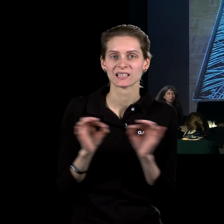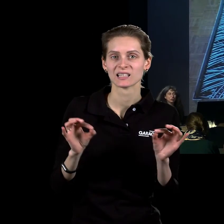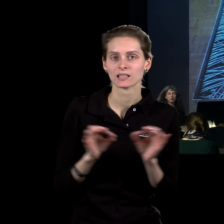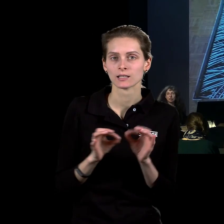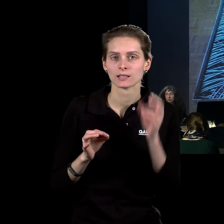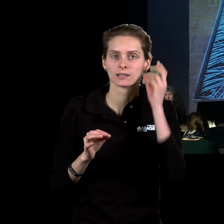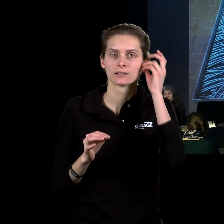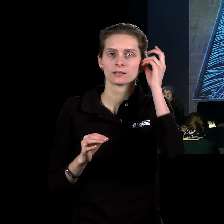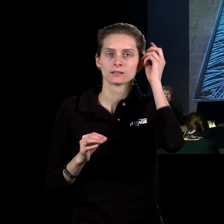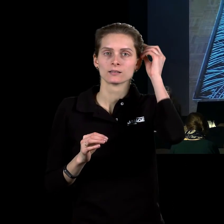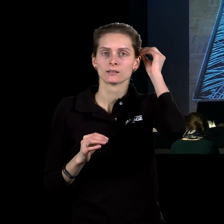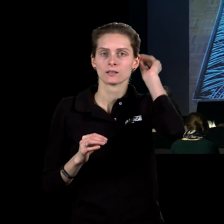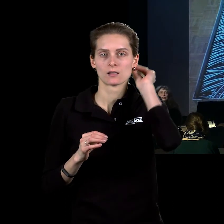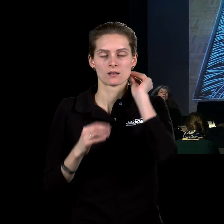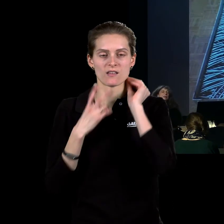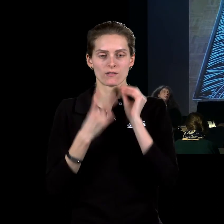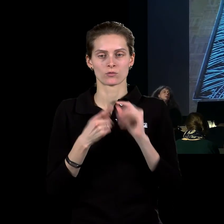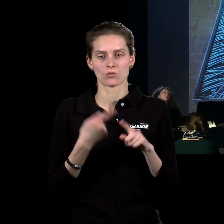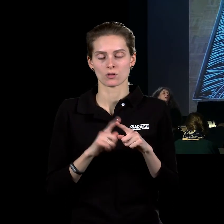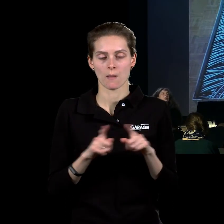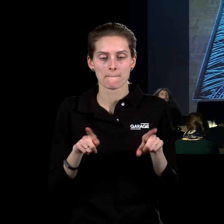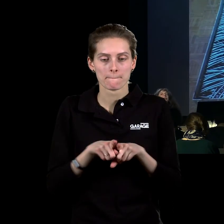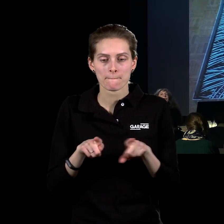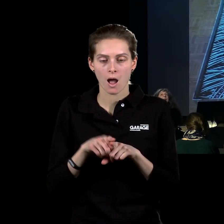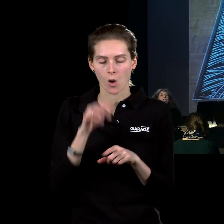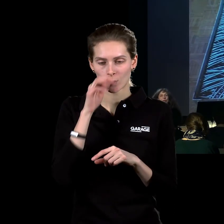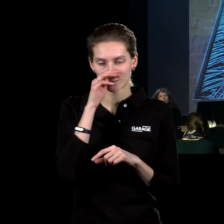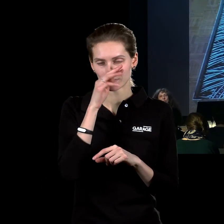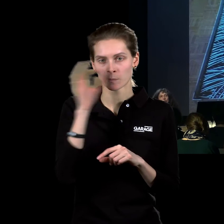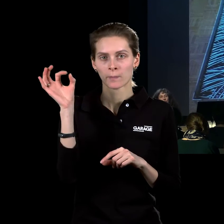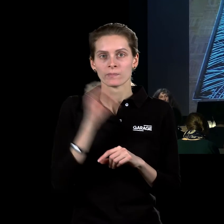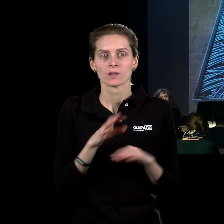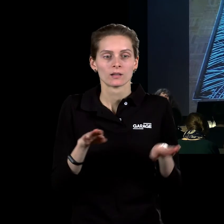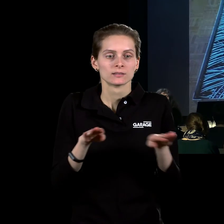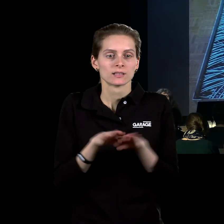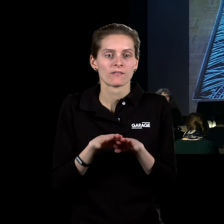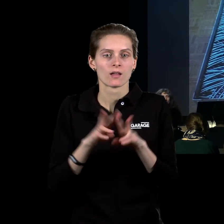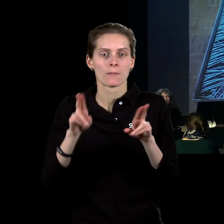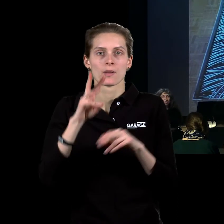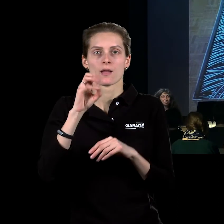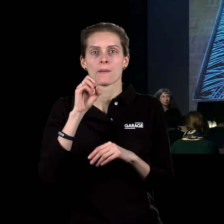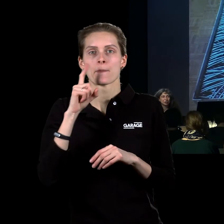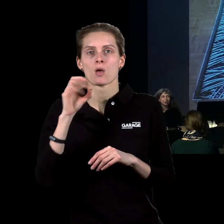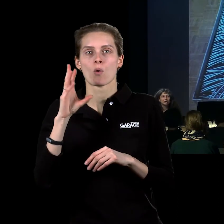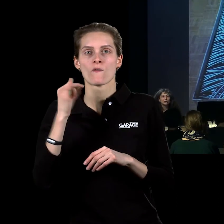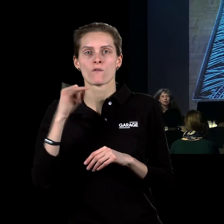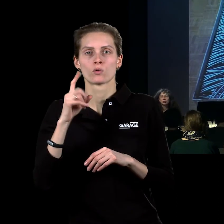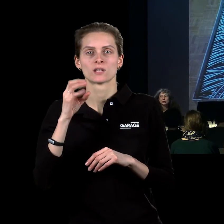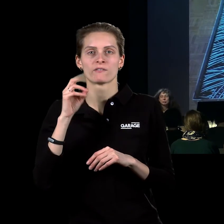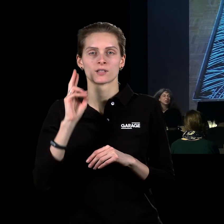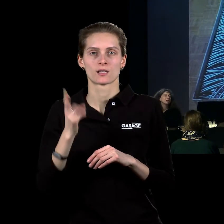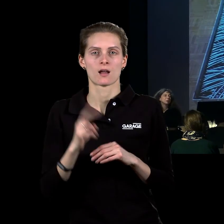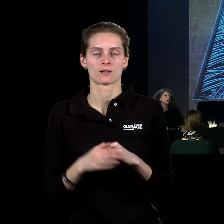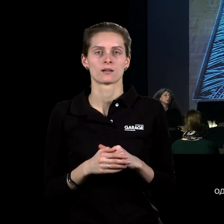бы похоже, да, и часто сравнивается с меховым завтраком Мэри Топпенгейм, знаменитый